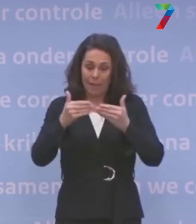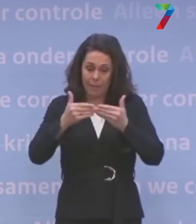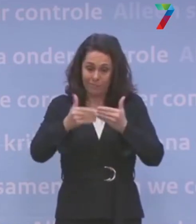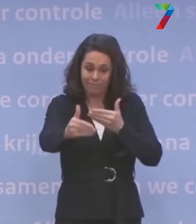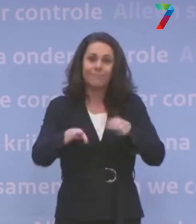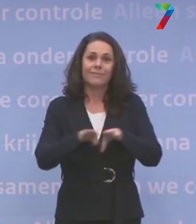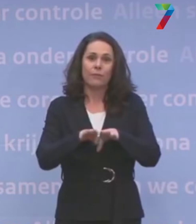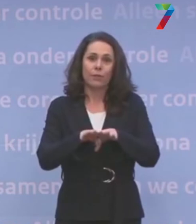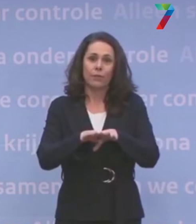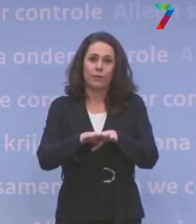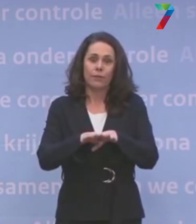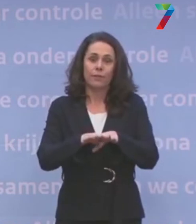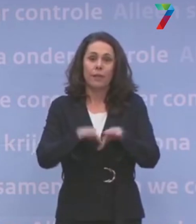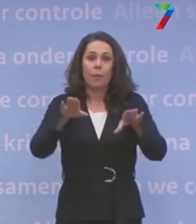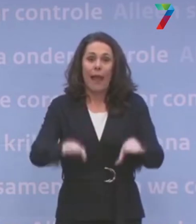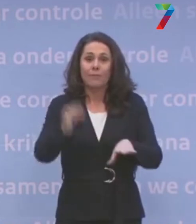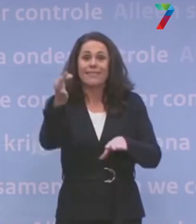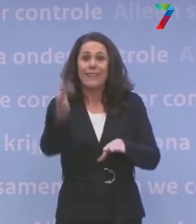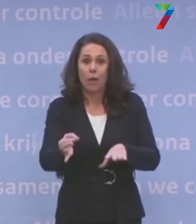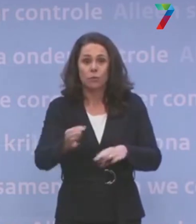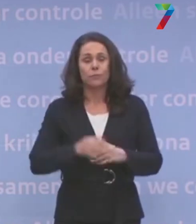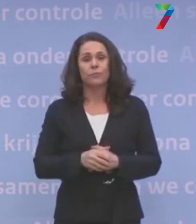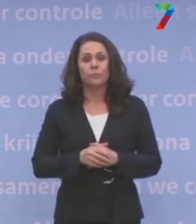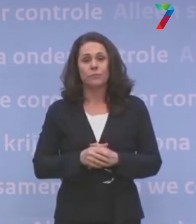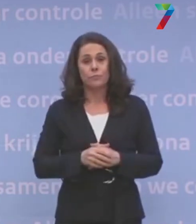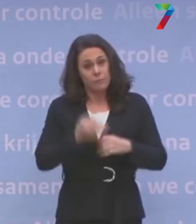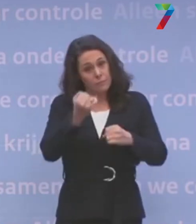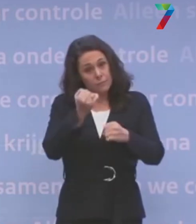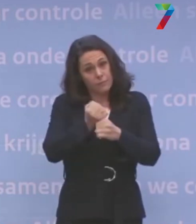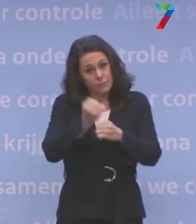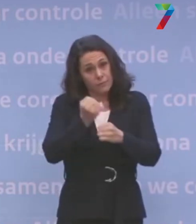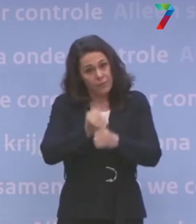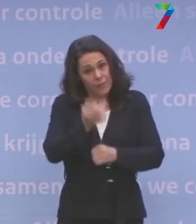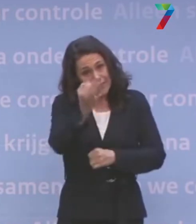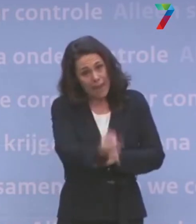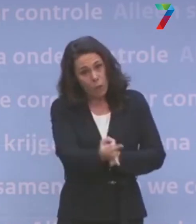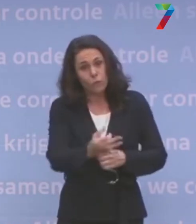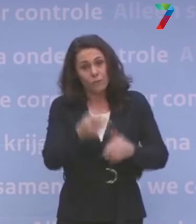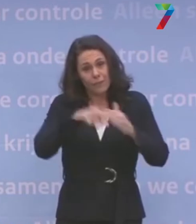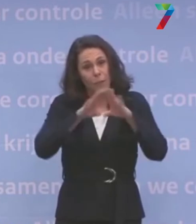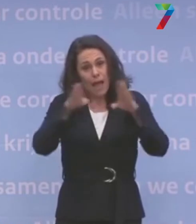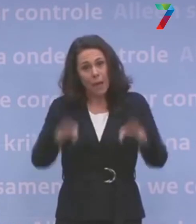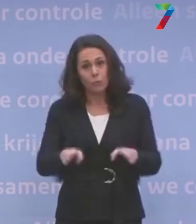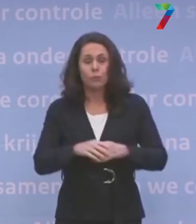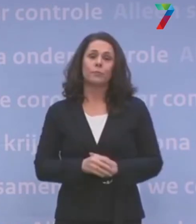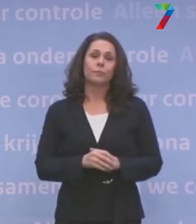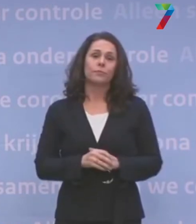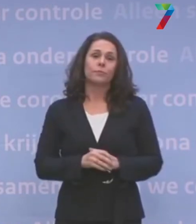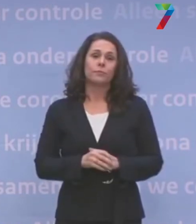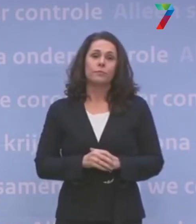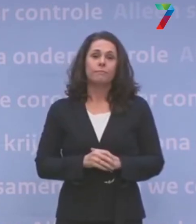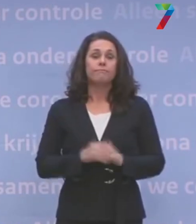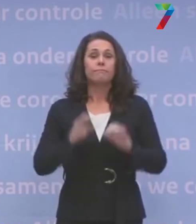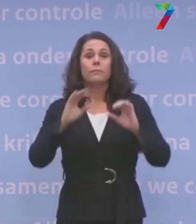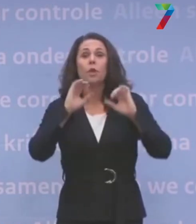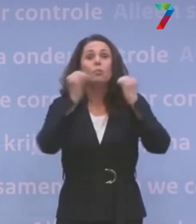Blijf zoveel mogelijk thuis en werk ook zoveel mogelijk vanuit huis. Als je wilt sporten